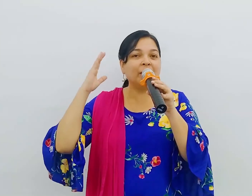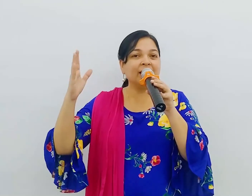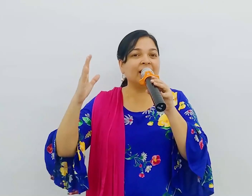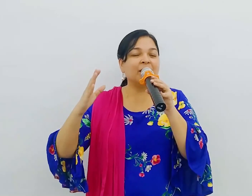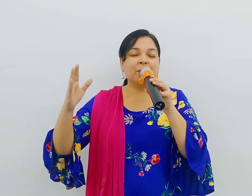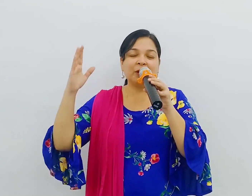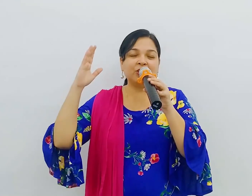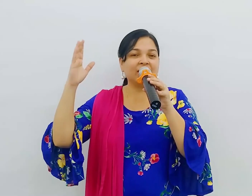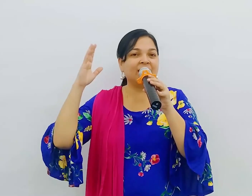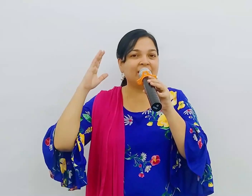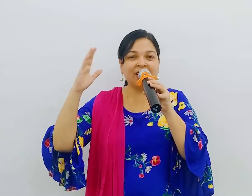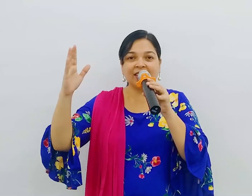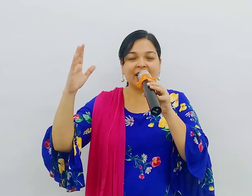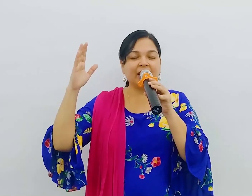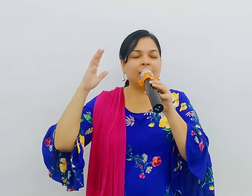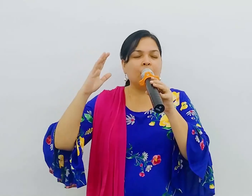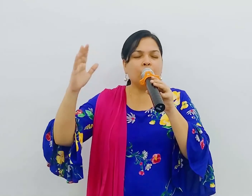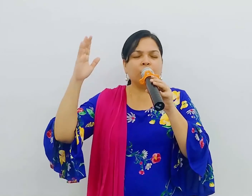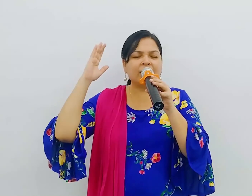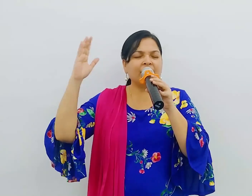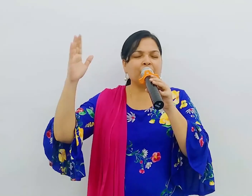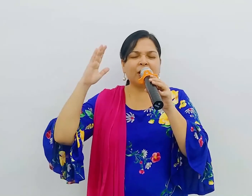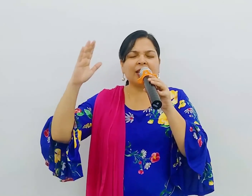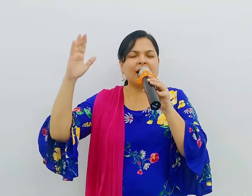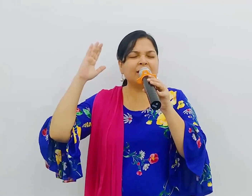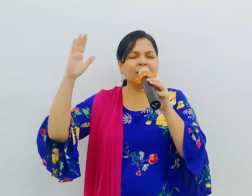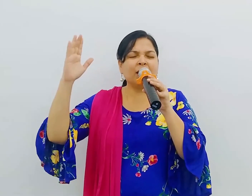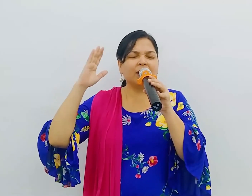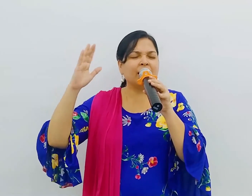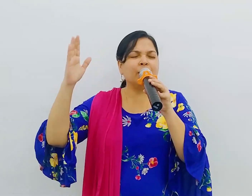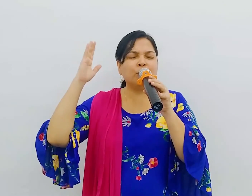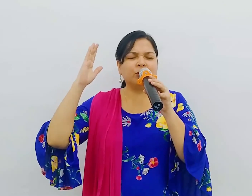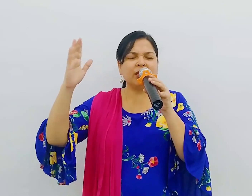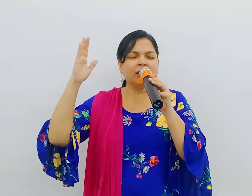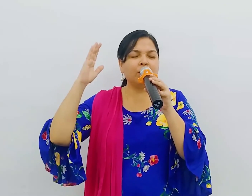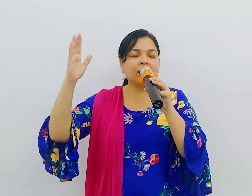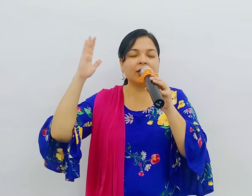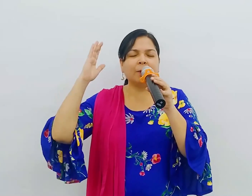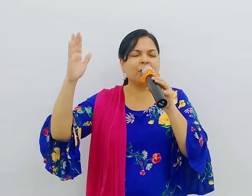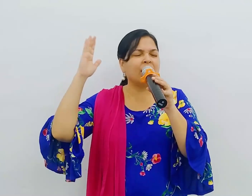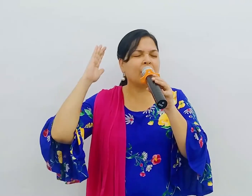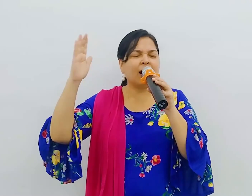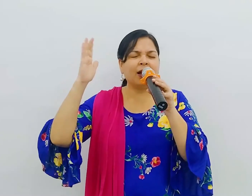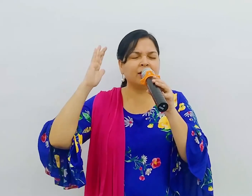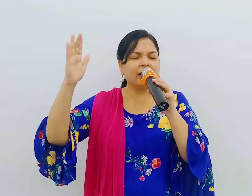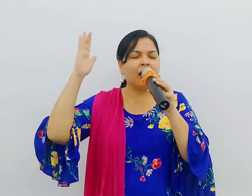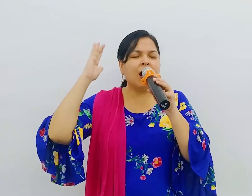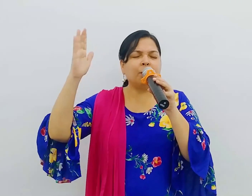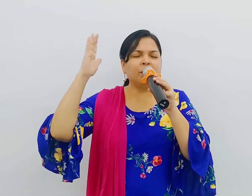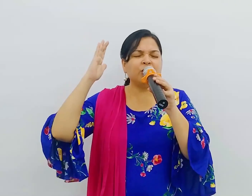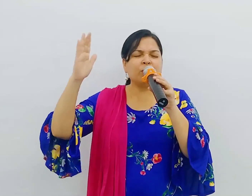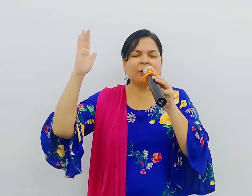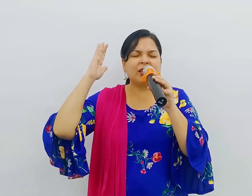करूँ। ईश्वर के धन्यवाद दिन रे बुंदरल बगरा टेके बुसिया काड़ा बमा से के लेरा सकड़ा हंद्रे अलका रिटे